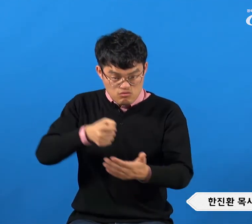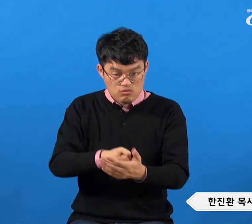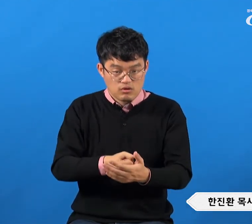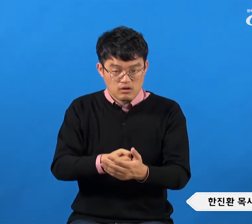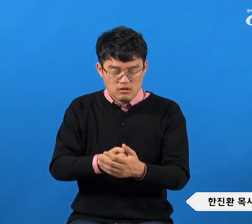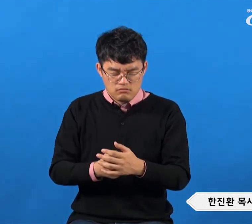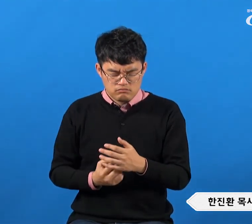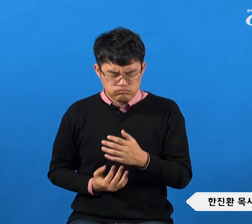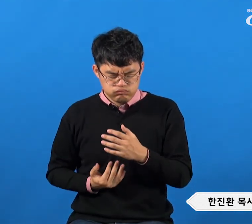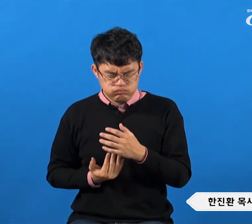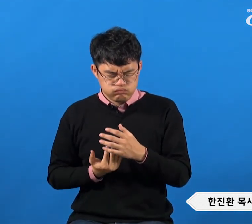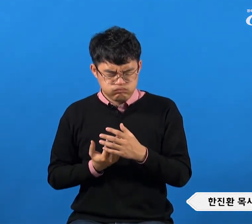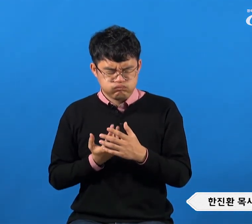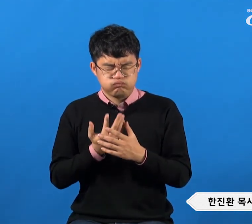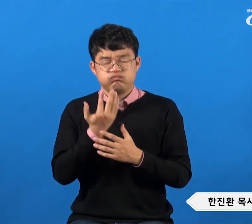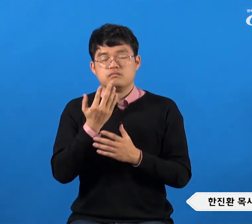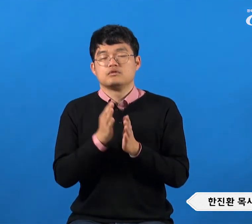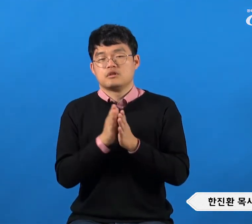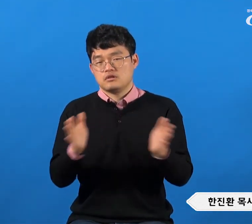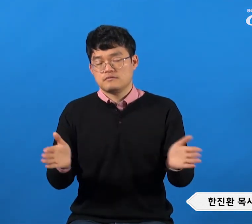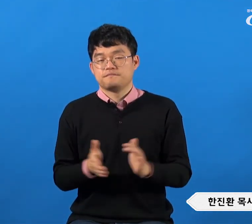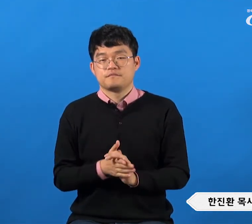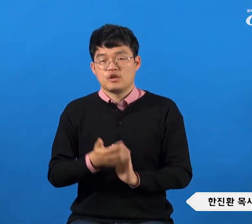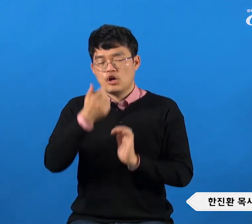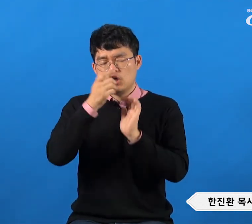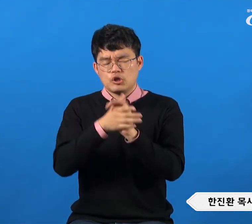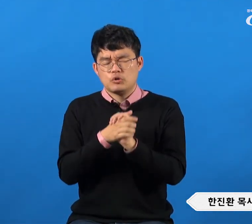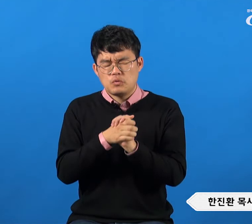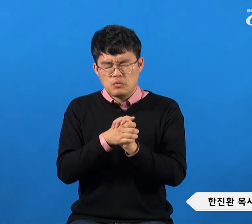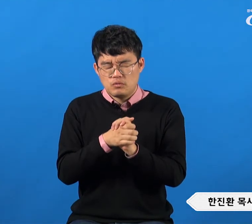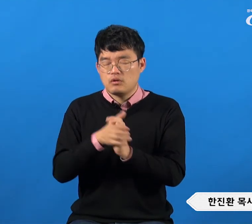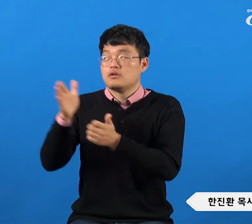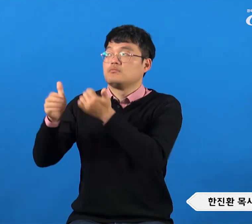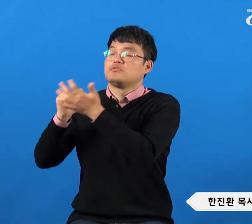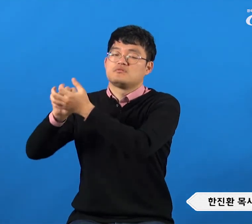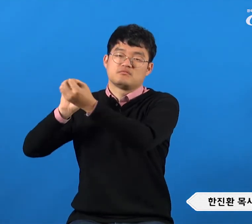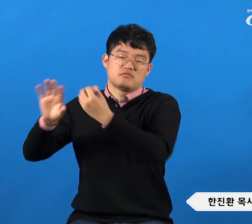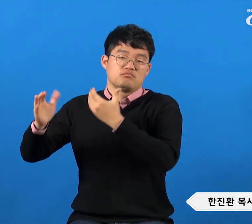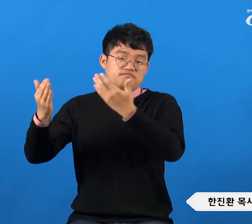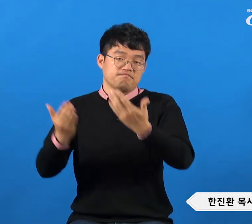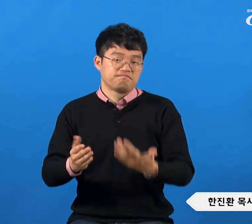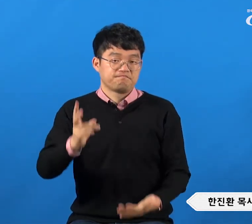용기가 샘솟기를 시작합니다. 그게 기도의 응답이죠.